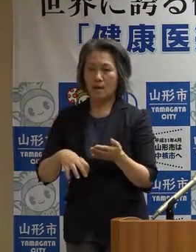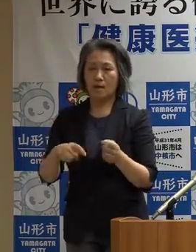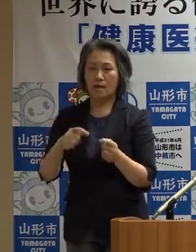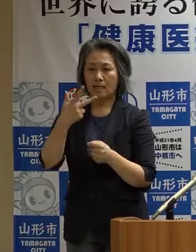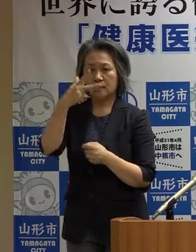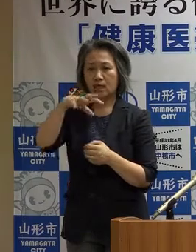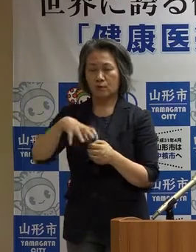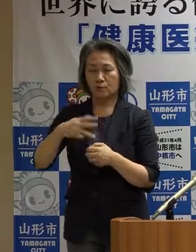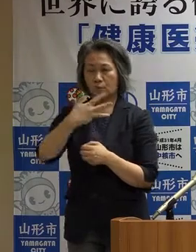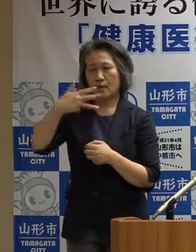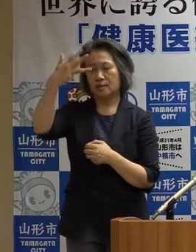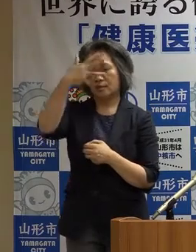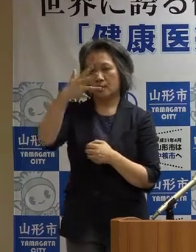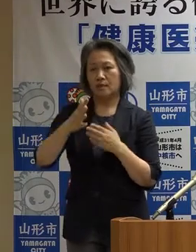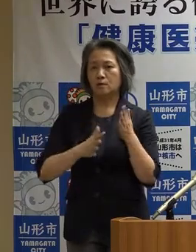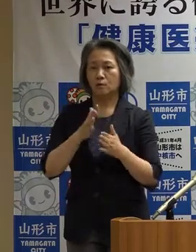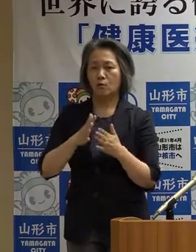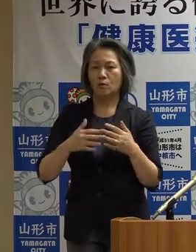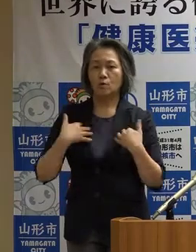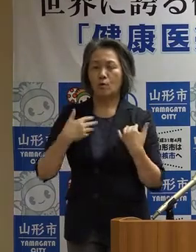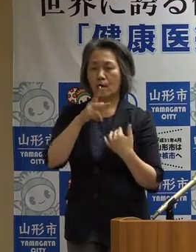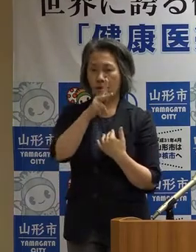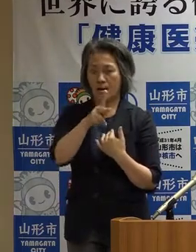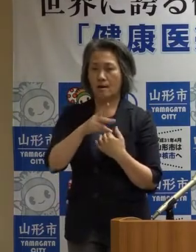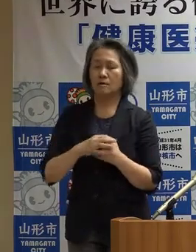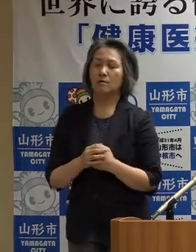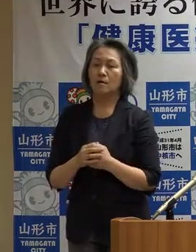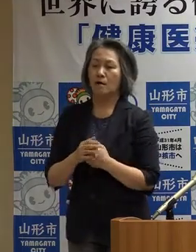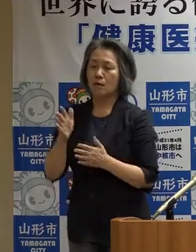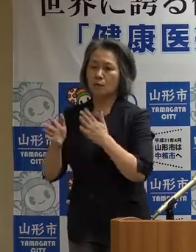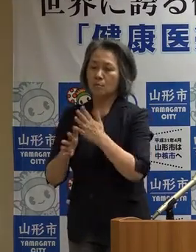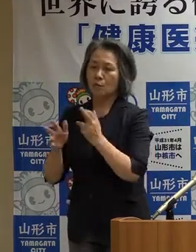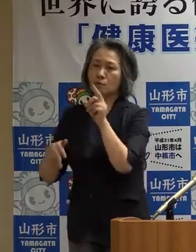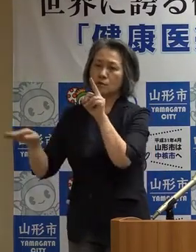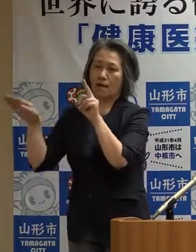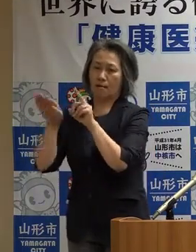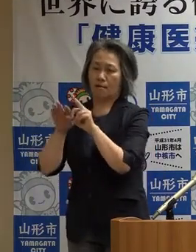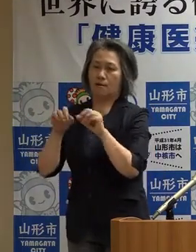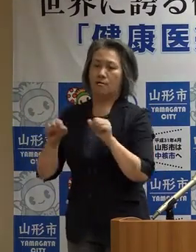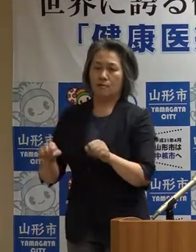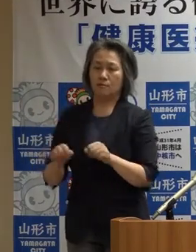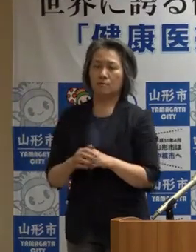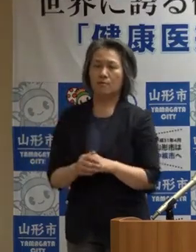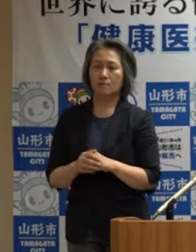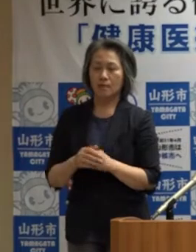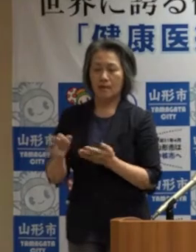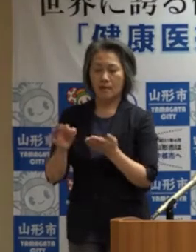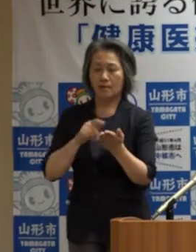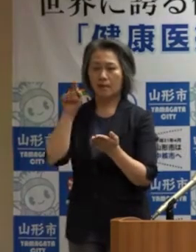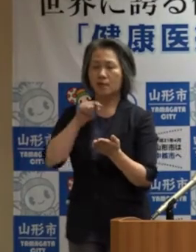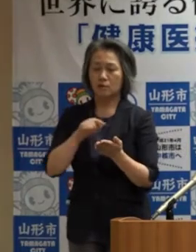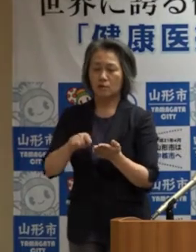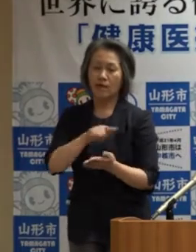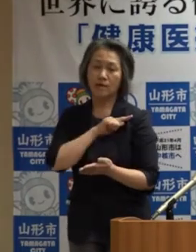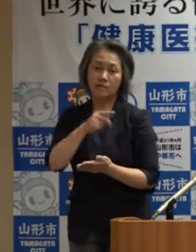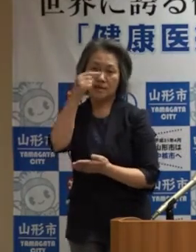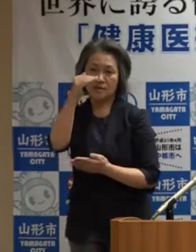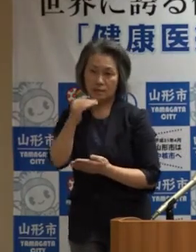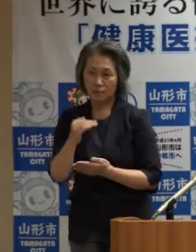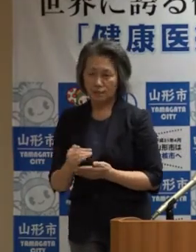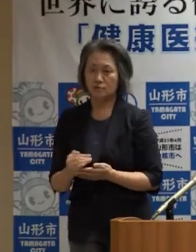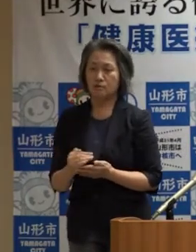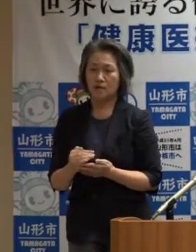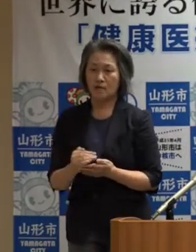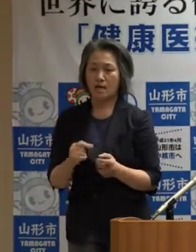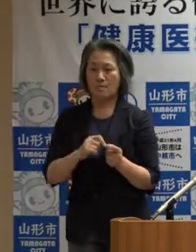階スポーツ保健課、山形市総合スポーツセンターなどで行っており、チケット購入者には先着で山形市とモン